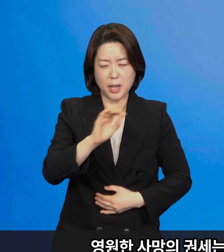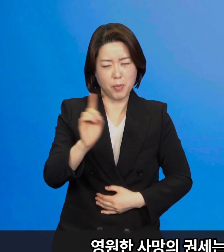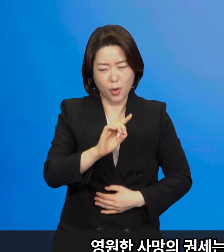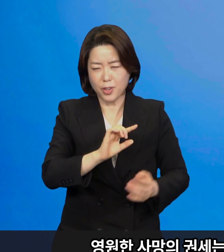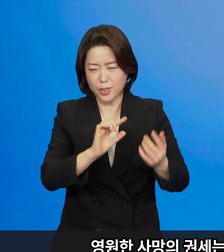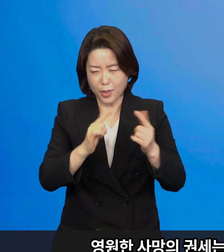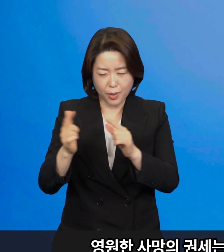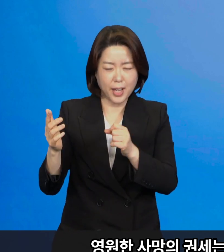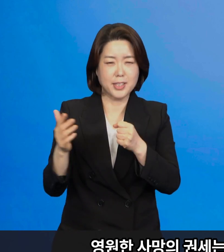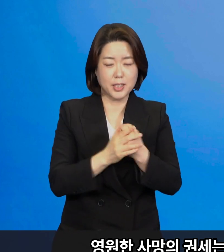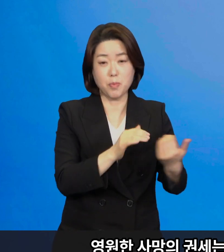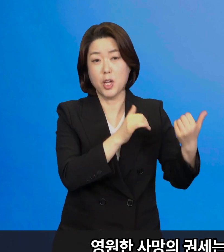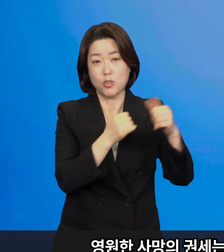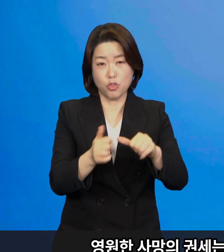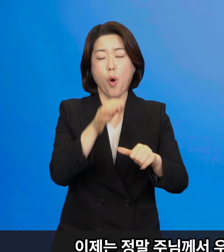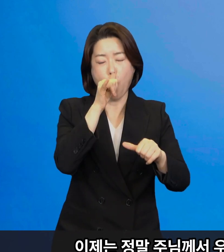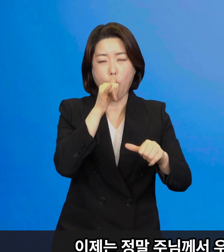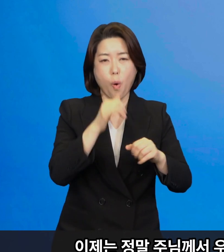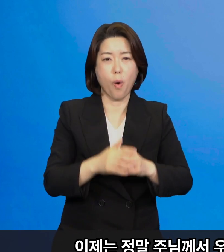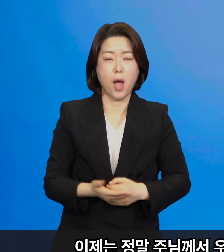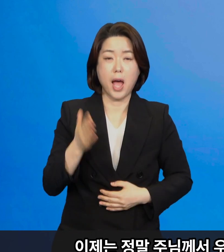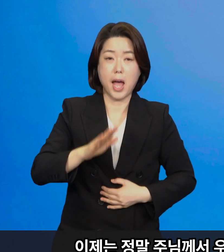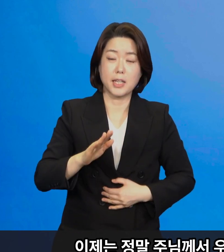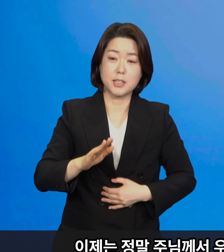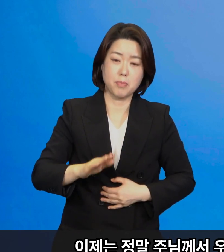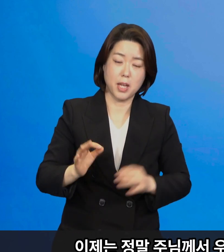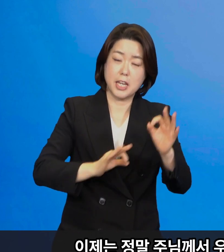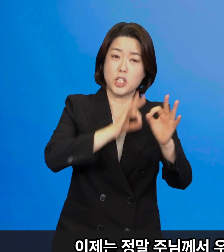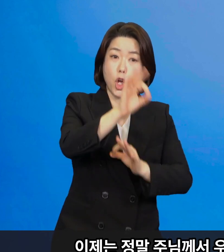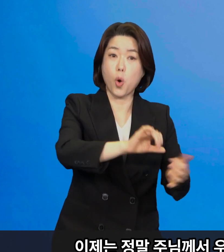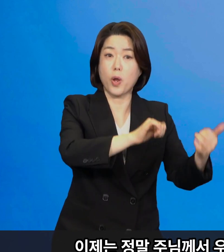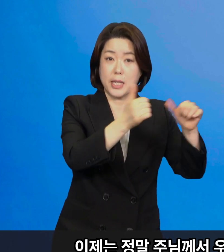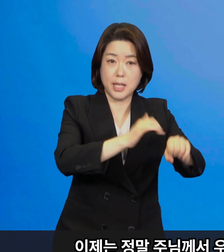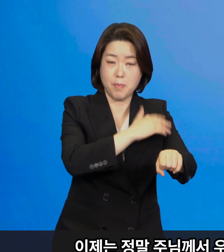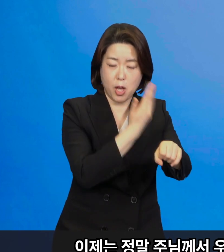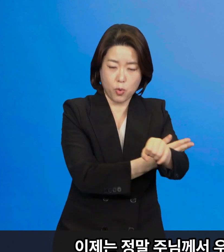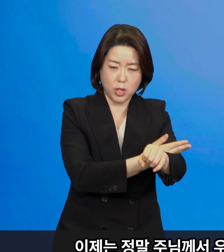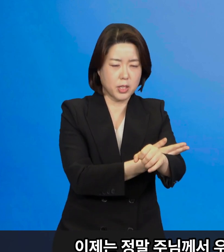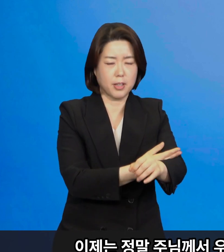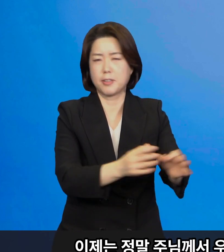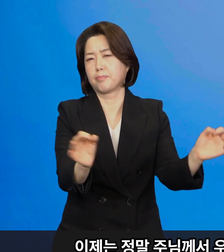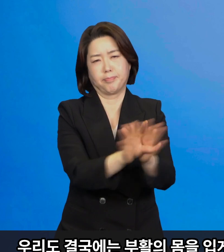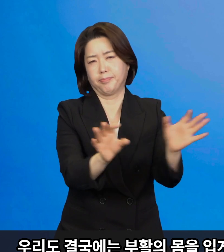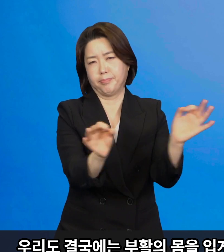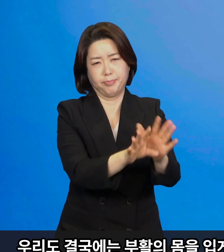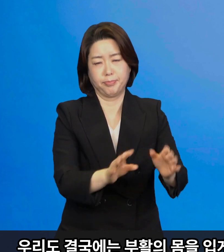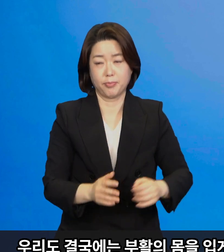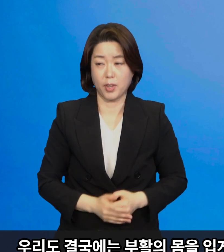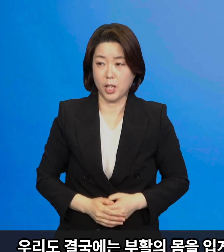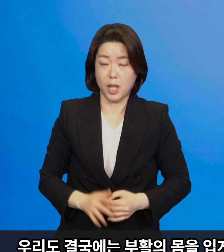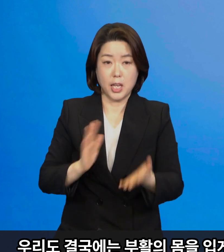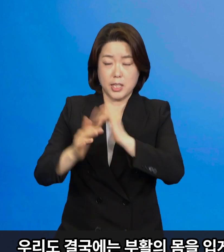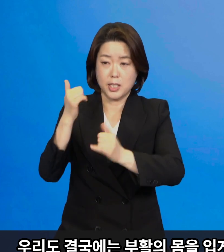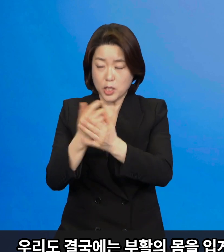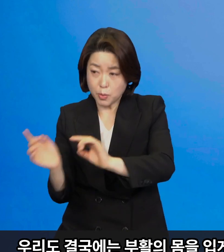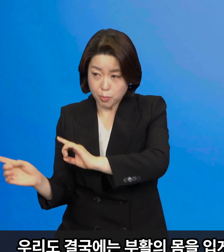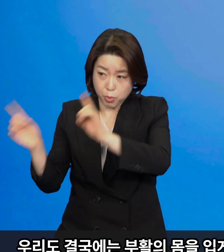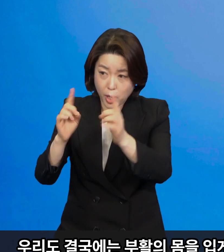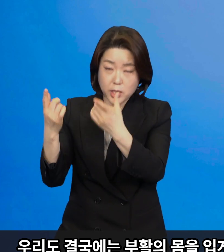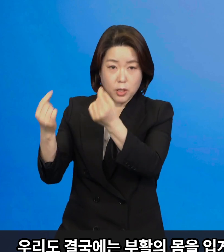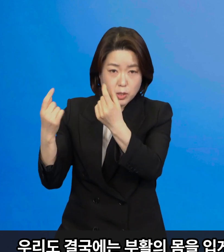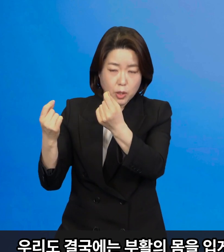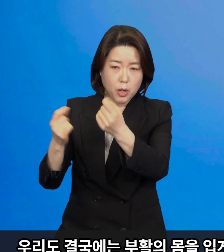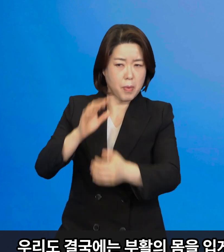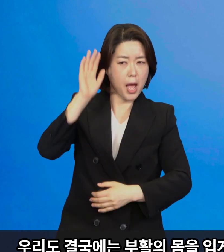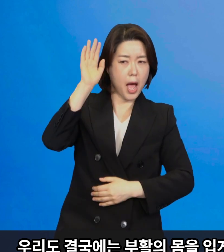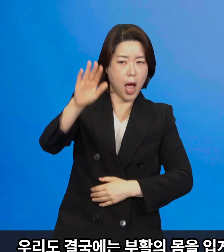권세는 근본적으로 뿌리 뽑혔고 이제는 정말 주님께서 우리에게 부활이 되신 것처럼 우리도 결국에는 부활의